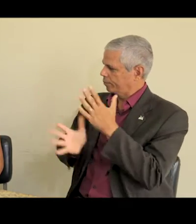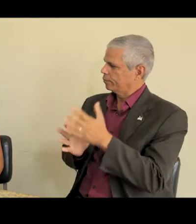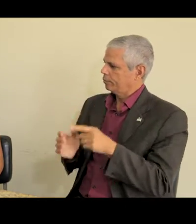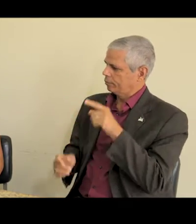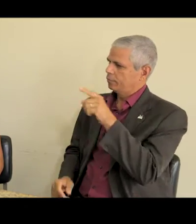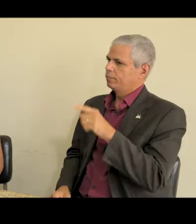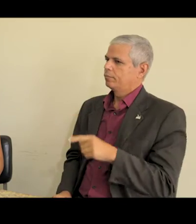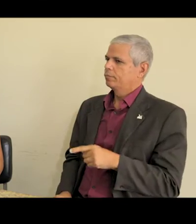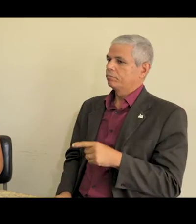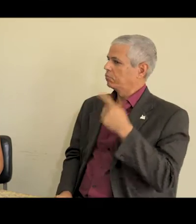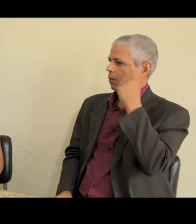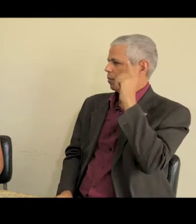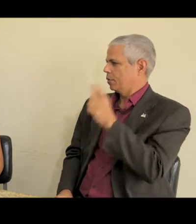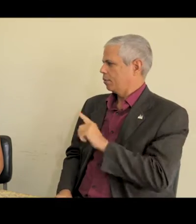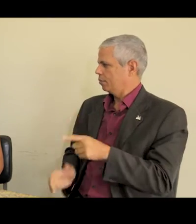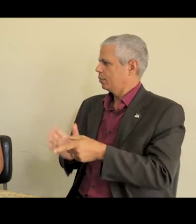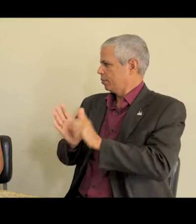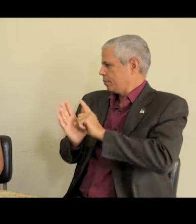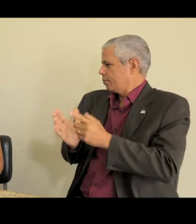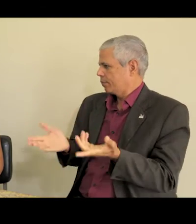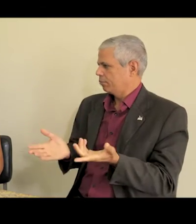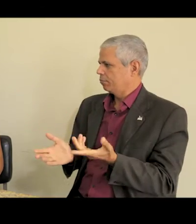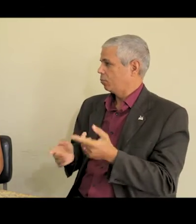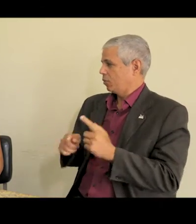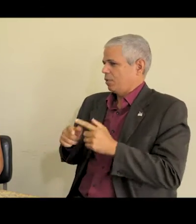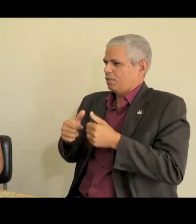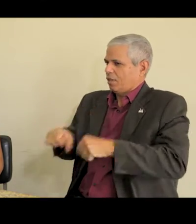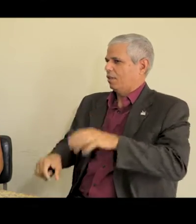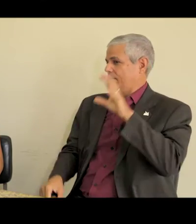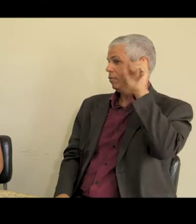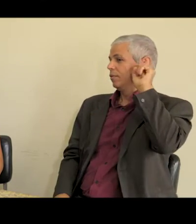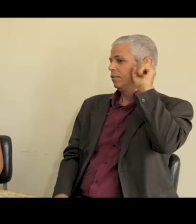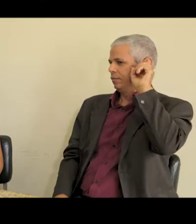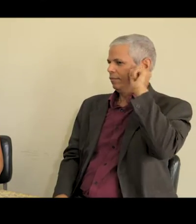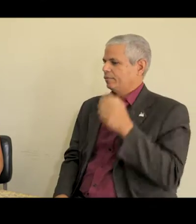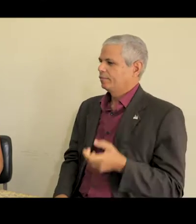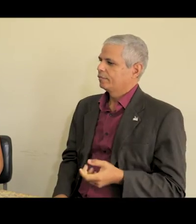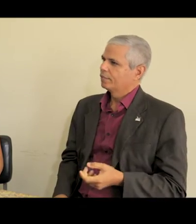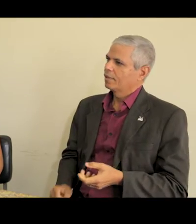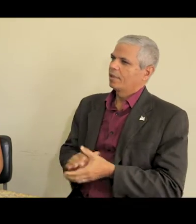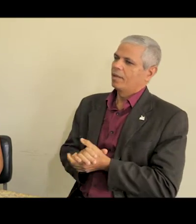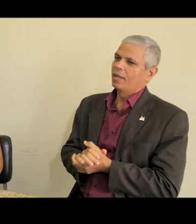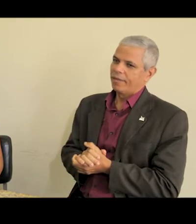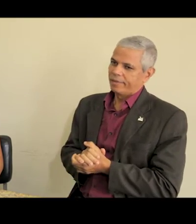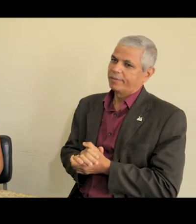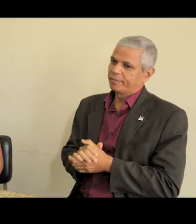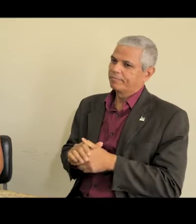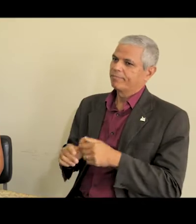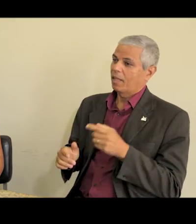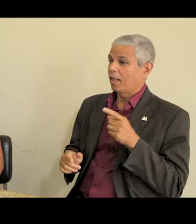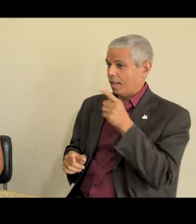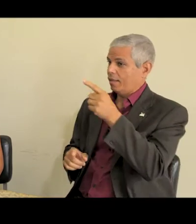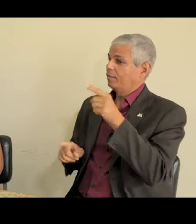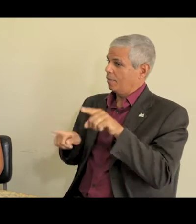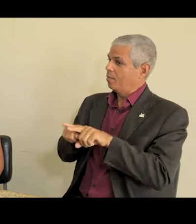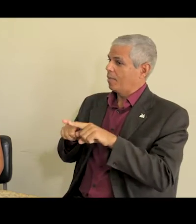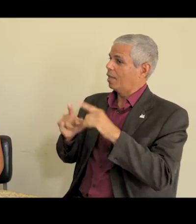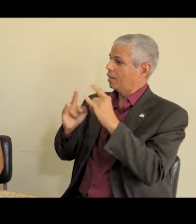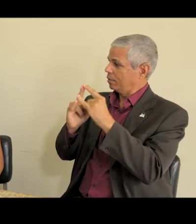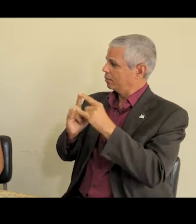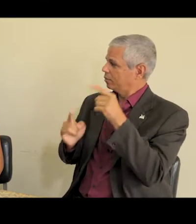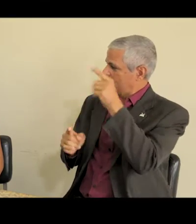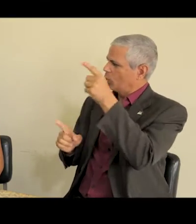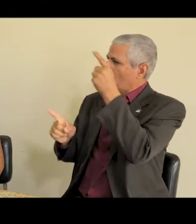Educação para Surdos. Foi lá que eu conheci a Libras, porque eu não sabia, não conhecia, porque eu ouvia normalmente. E